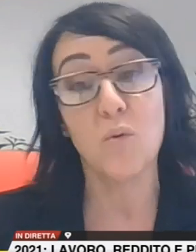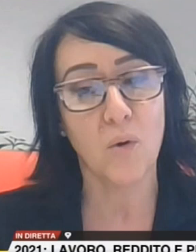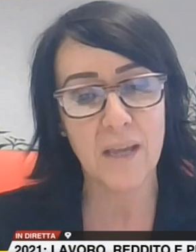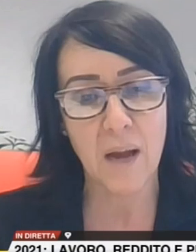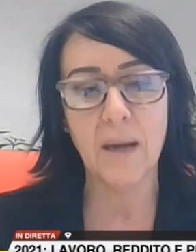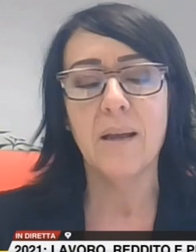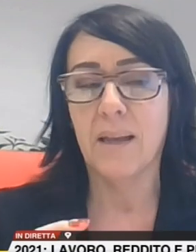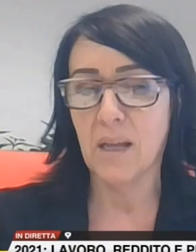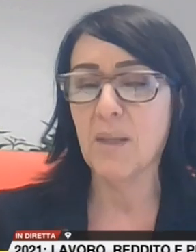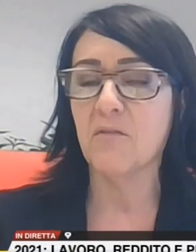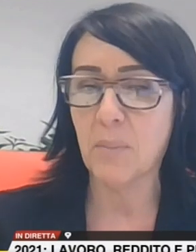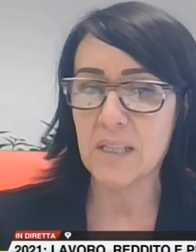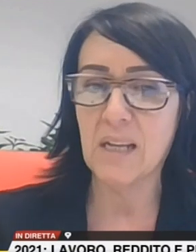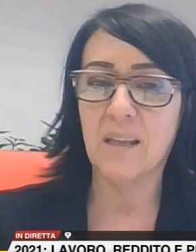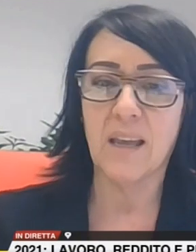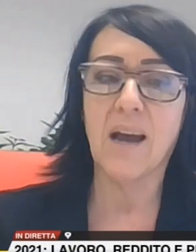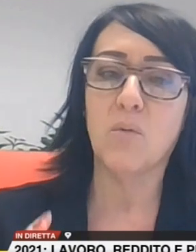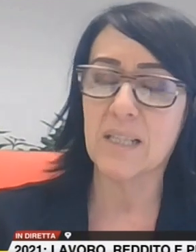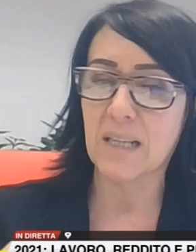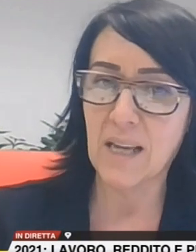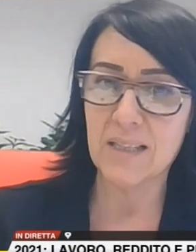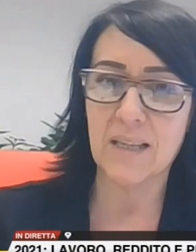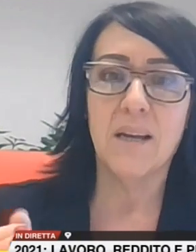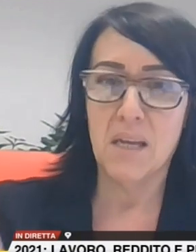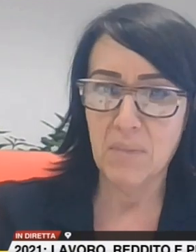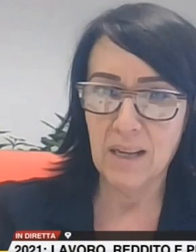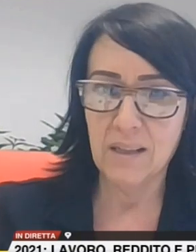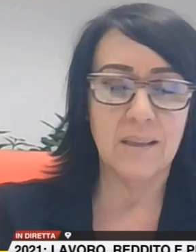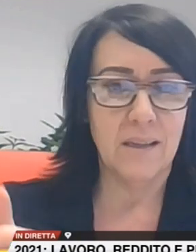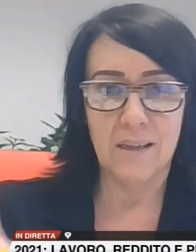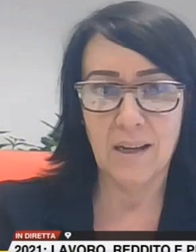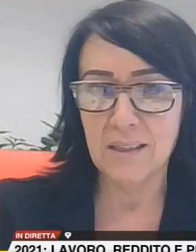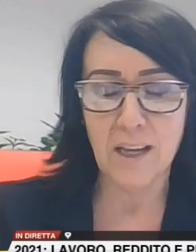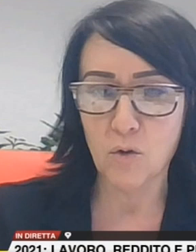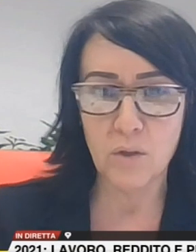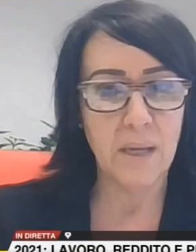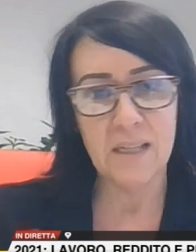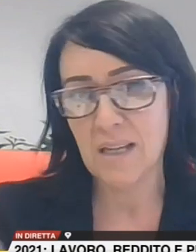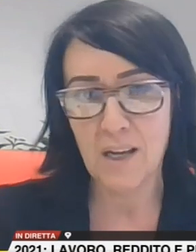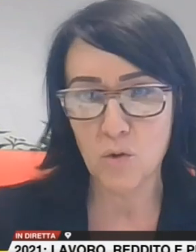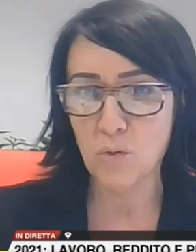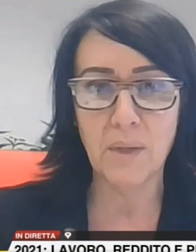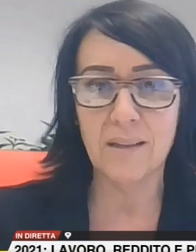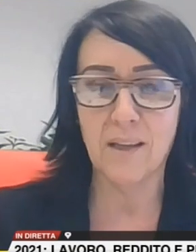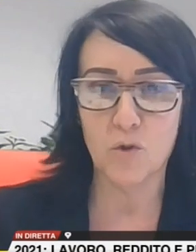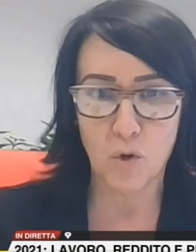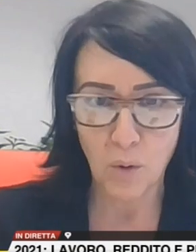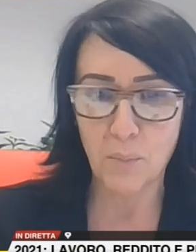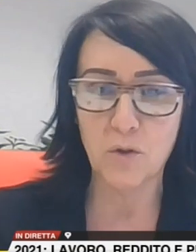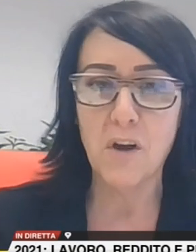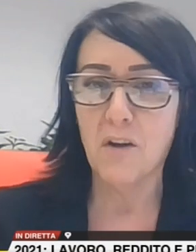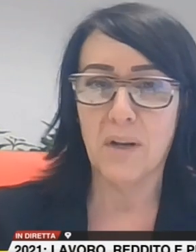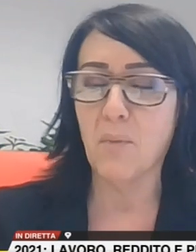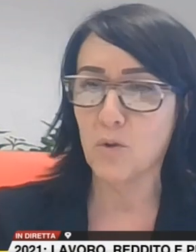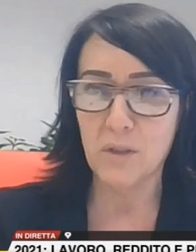se qualcuno chiama e chiaramente fa presente che ha una scadenza imminente all'interno del mese, assolutamente è nostro